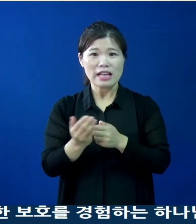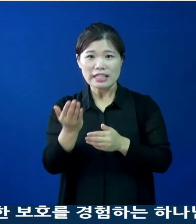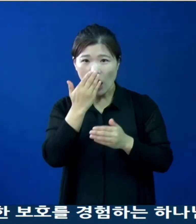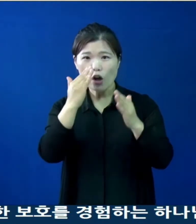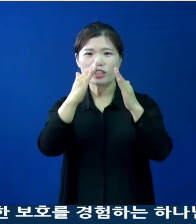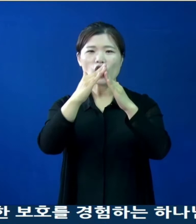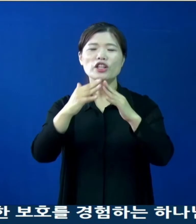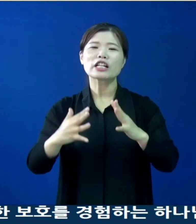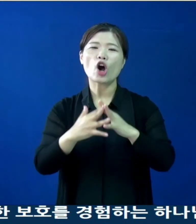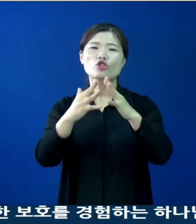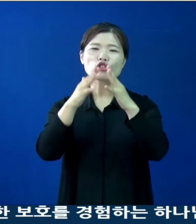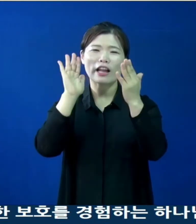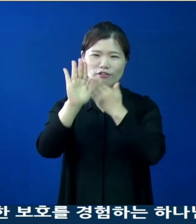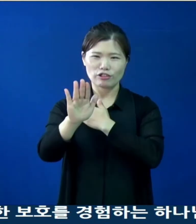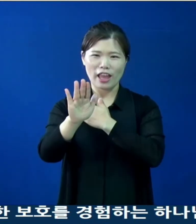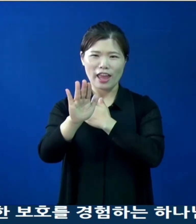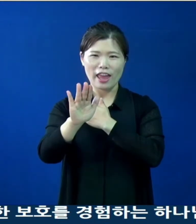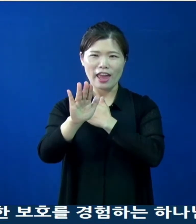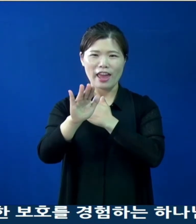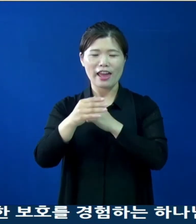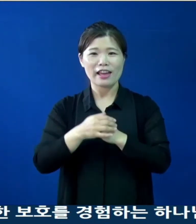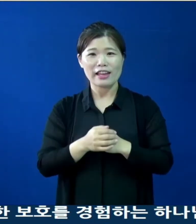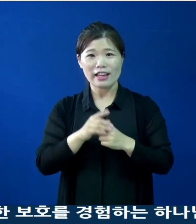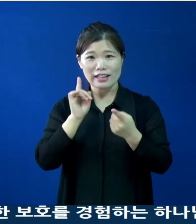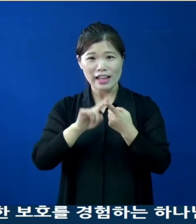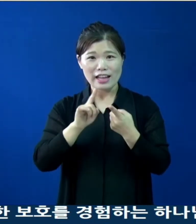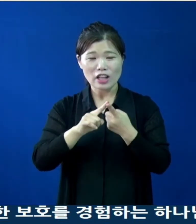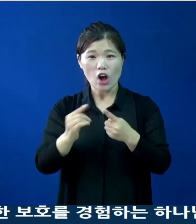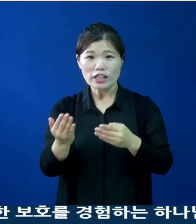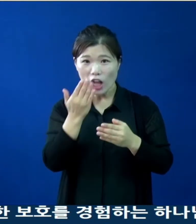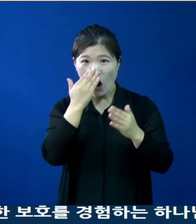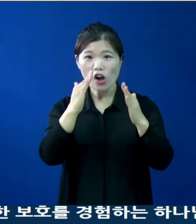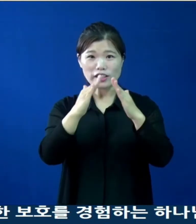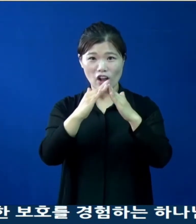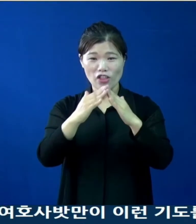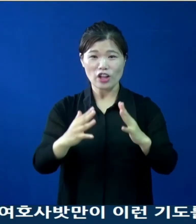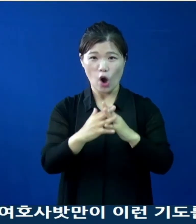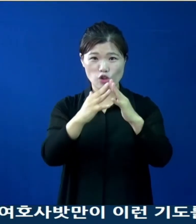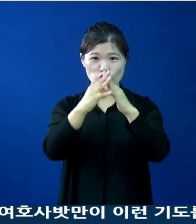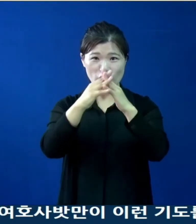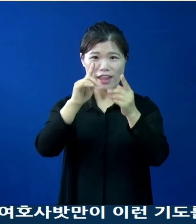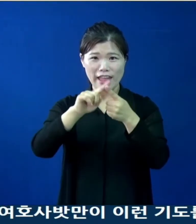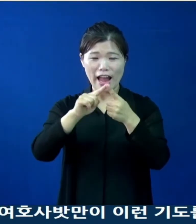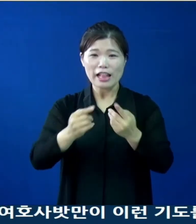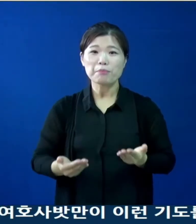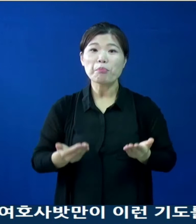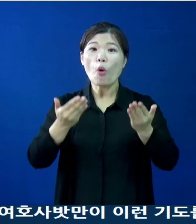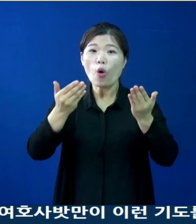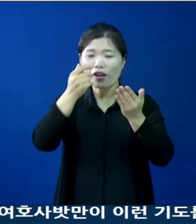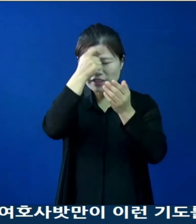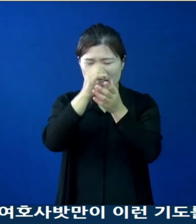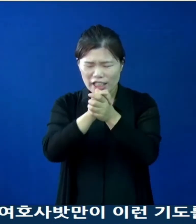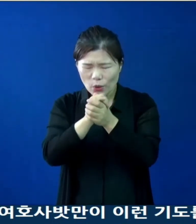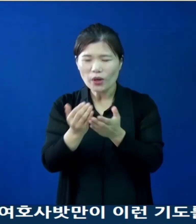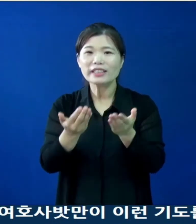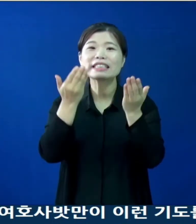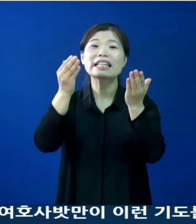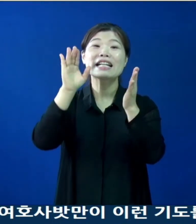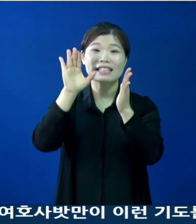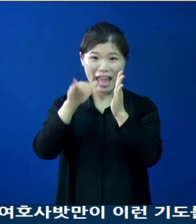성전을 건축하고 8장에서 이 성전 건축의 봉헌 기도를 하나님 앞에 올리는데,